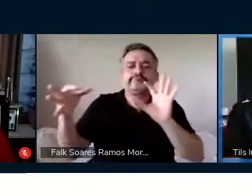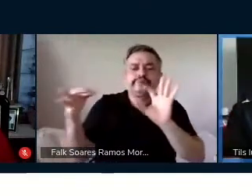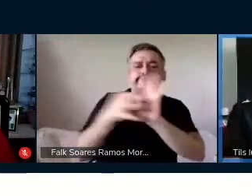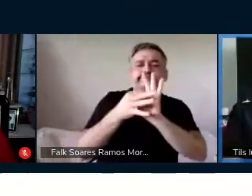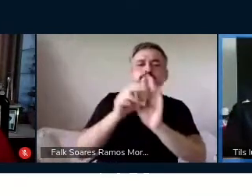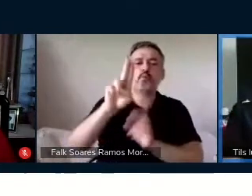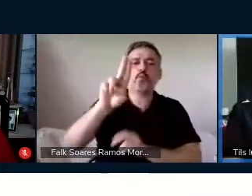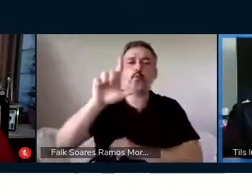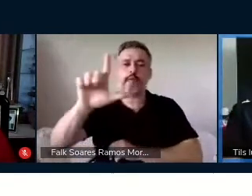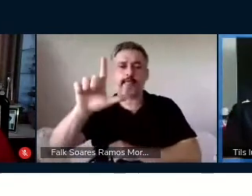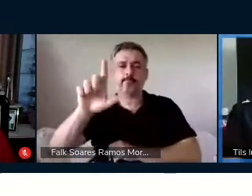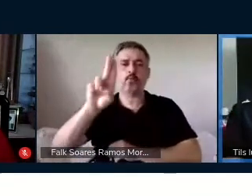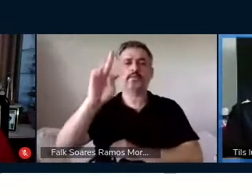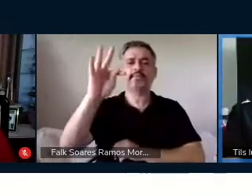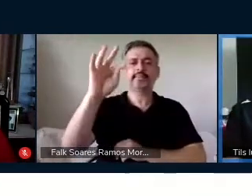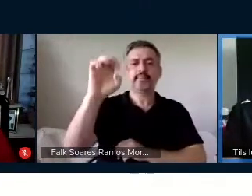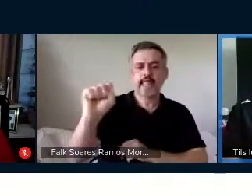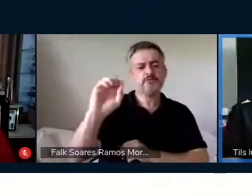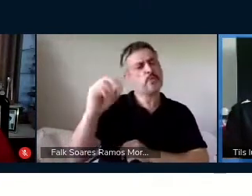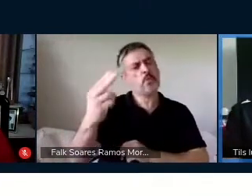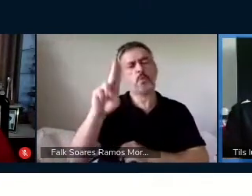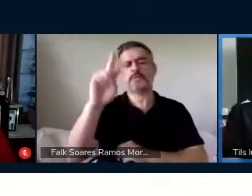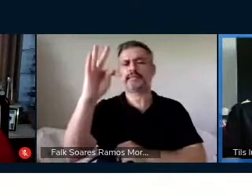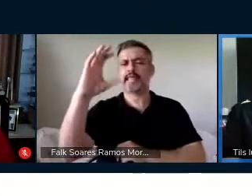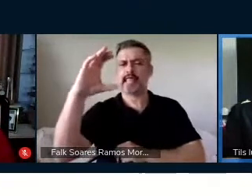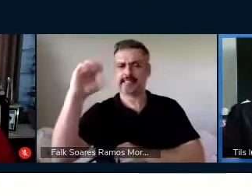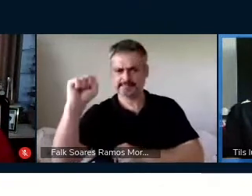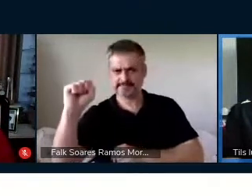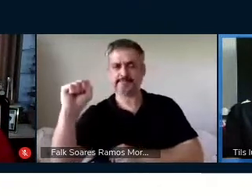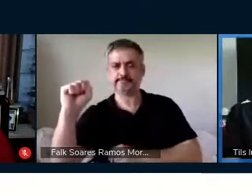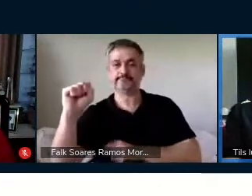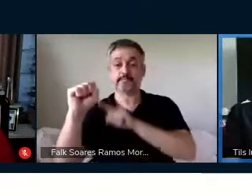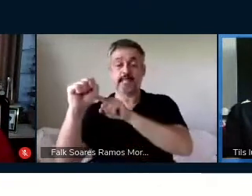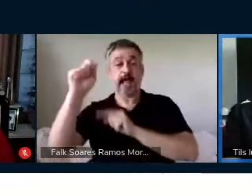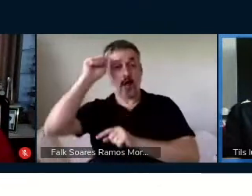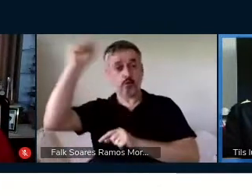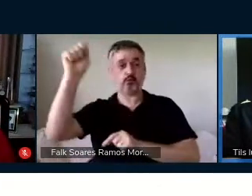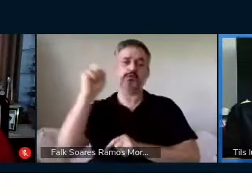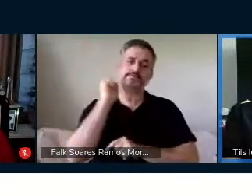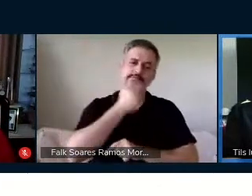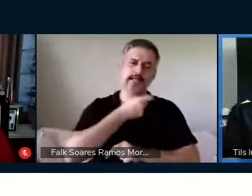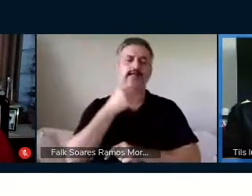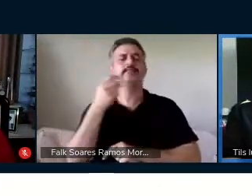A natureza conceitual influencia e explica a formação do ente